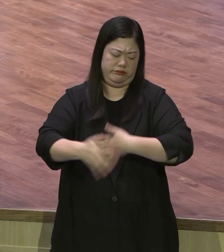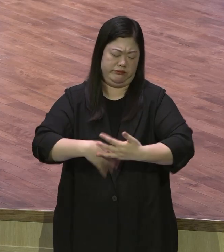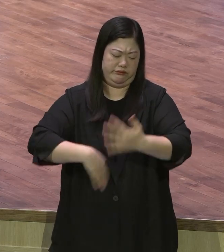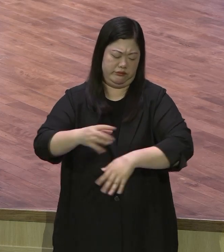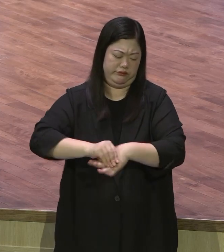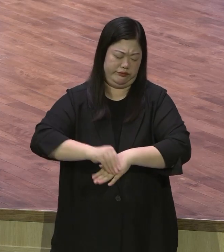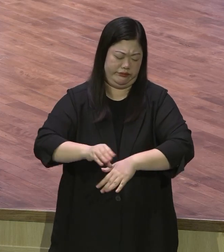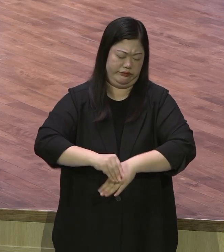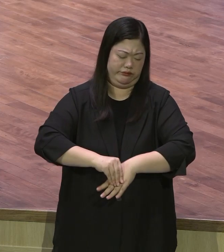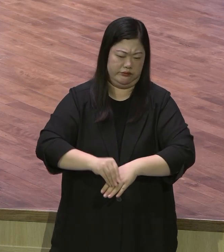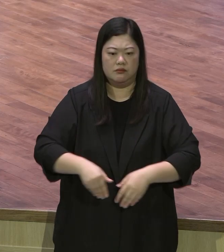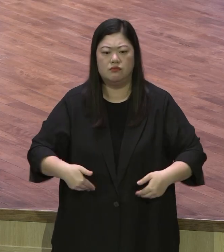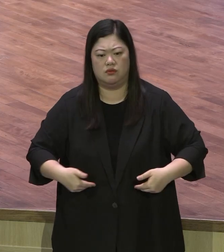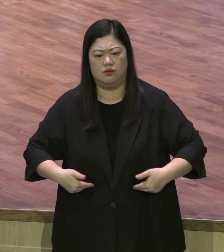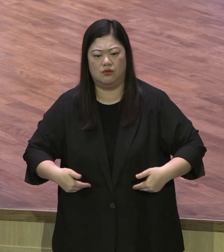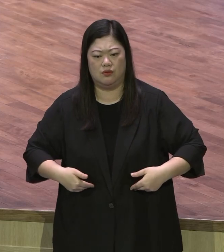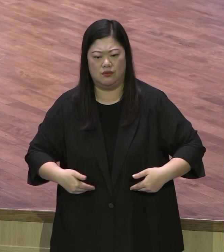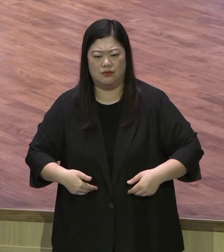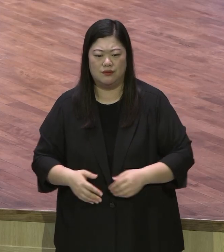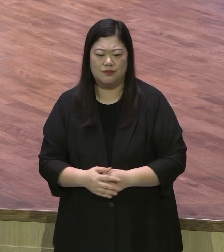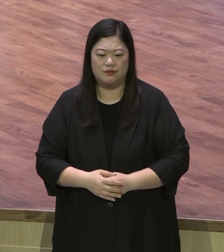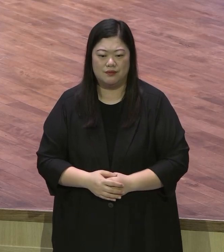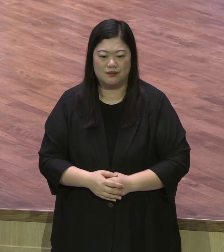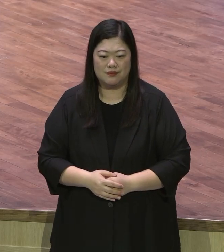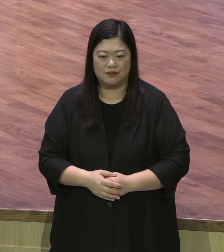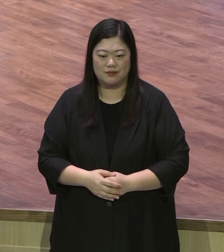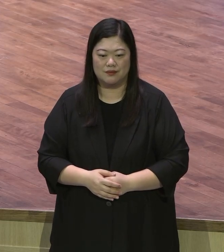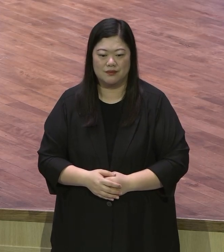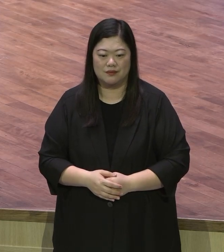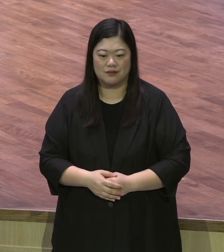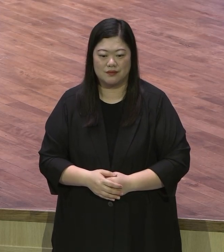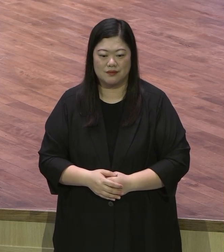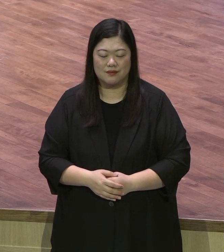그 정도로 그렇게 기도해 기도 그 속에